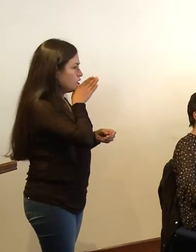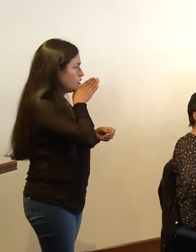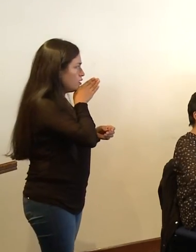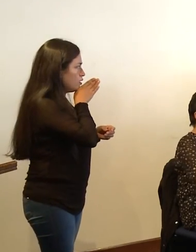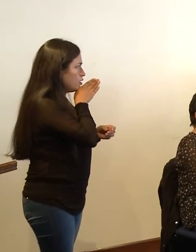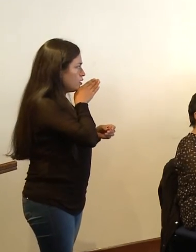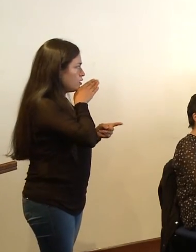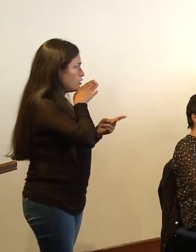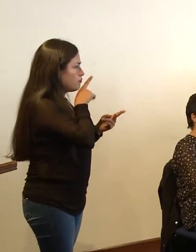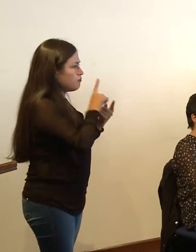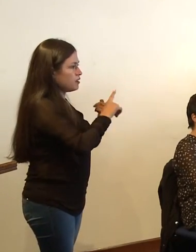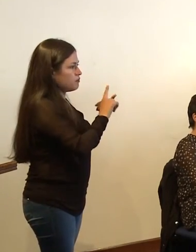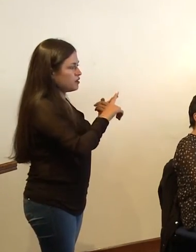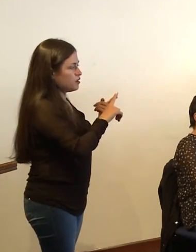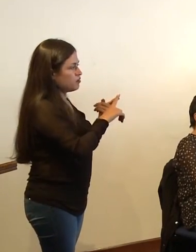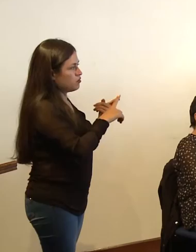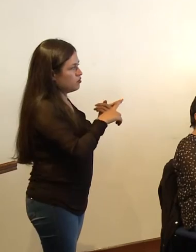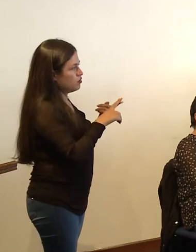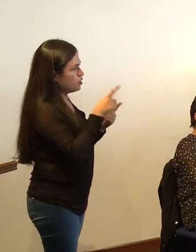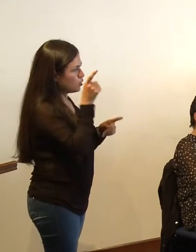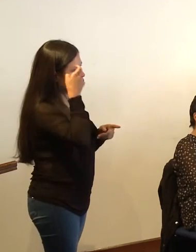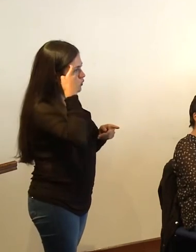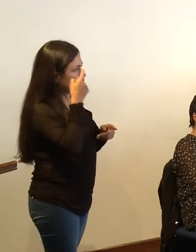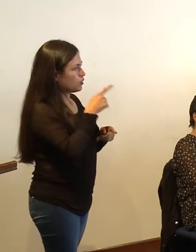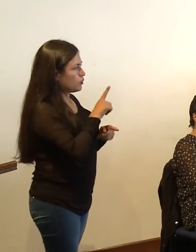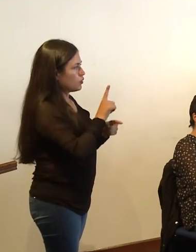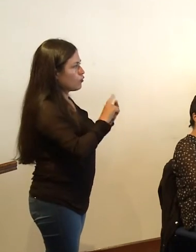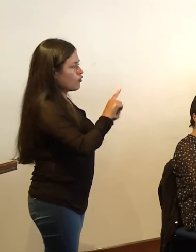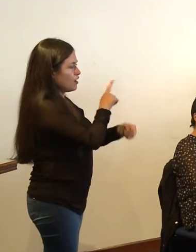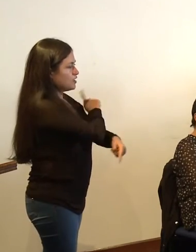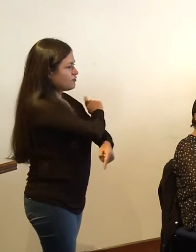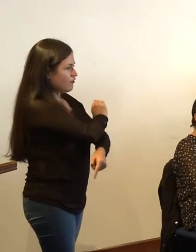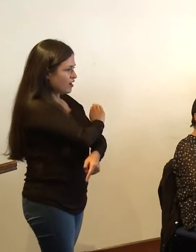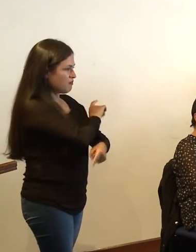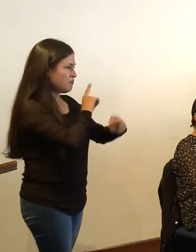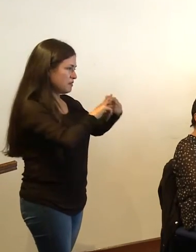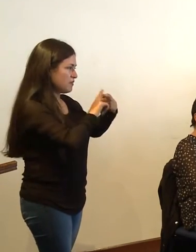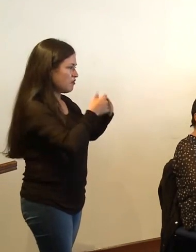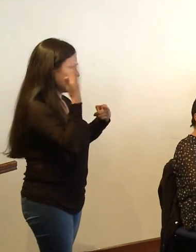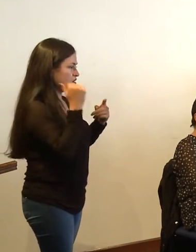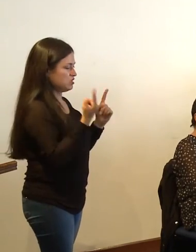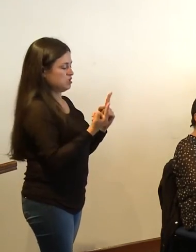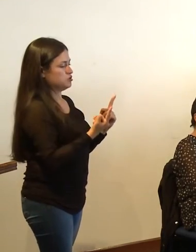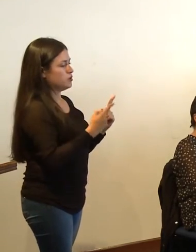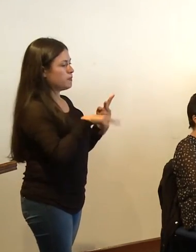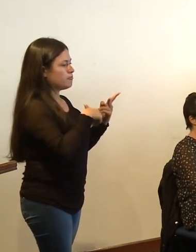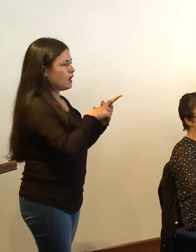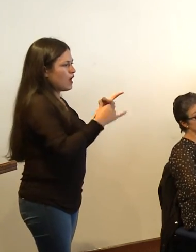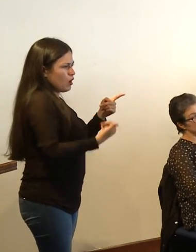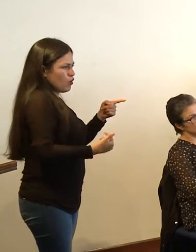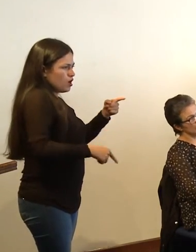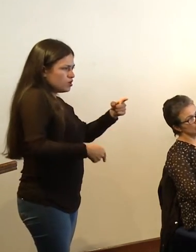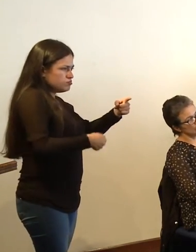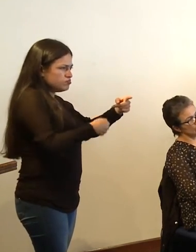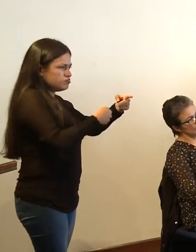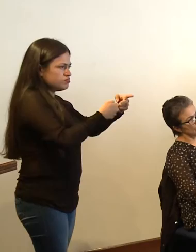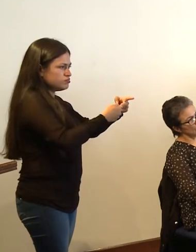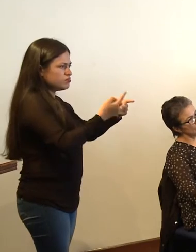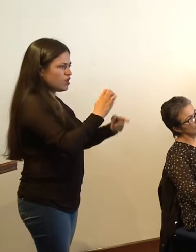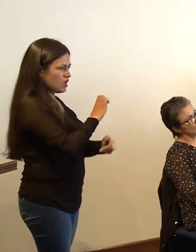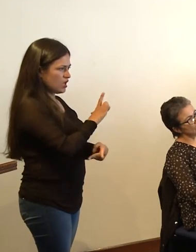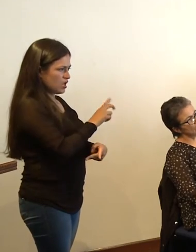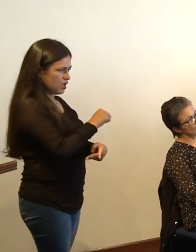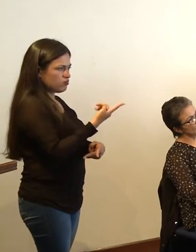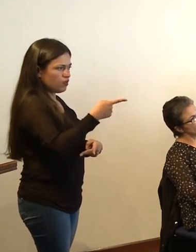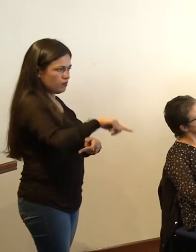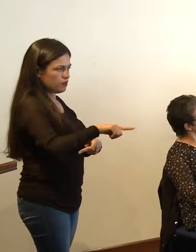primer lugar, inicialmente con las FARC y, al parecer, en ciernes con el Ejército de Liberación